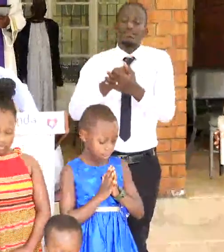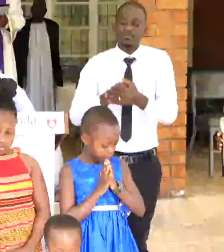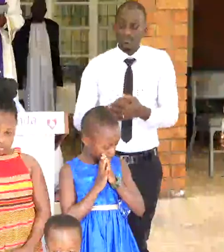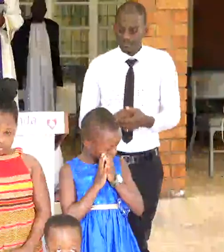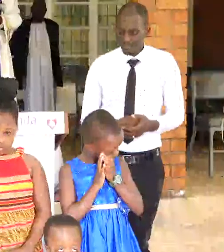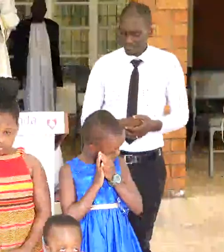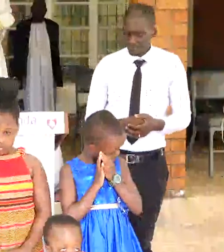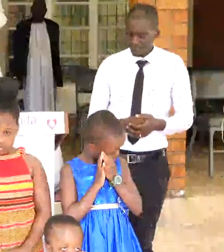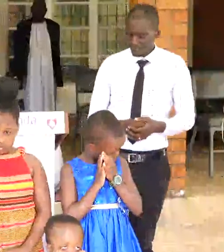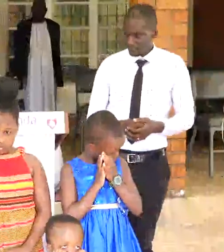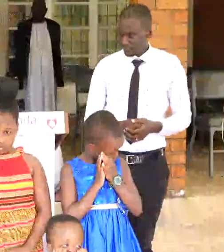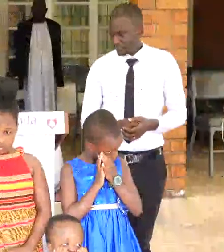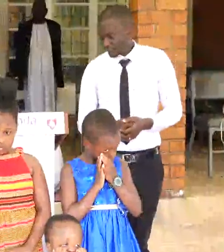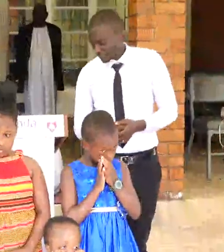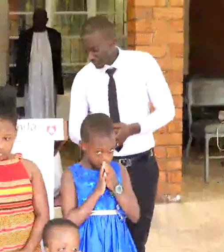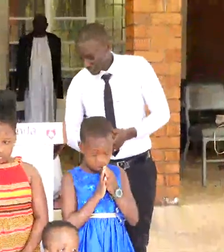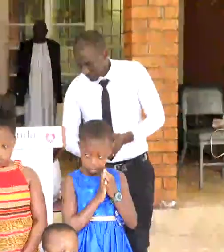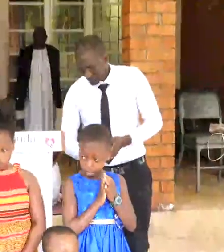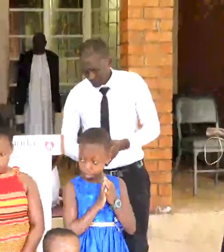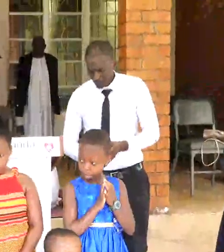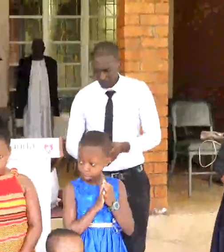Amina.